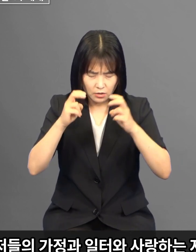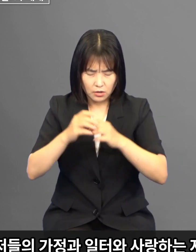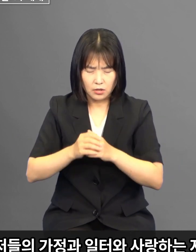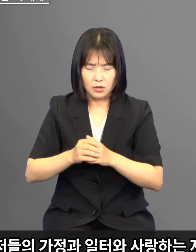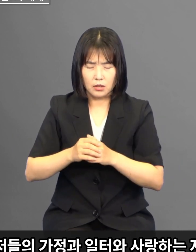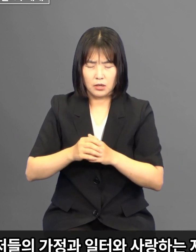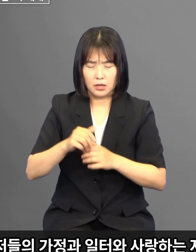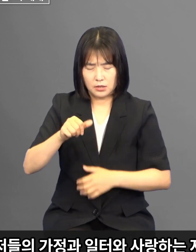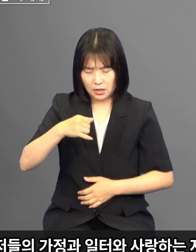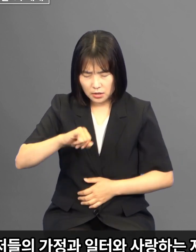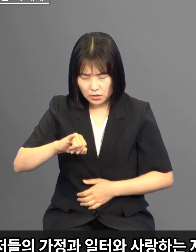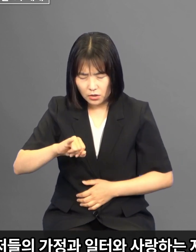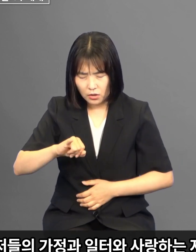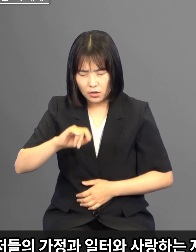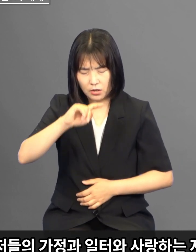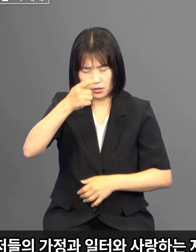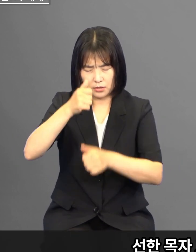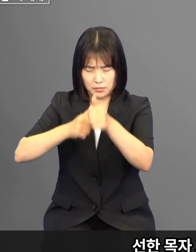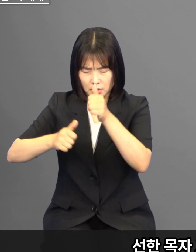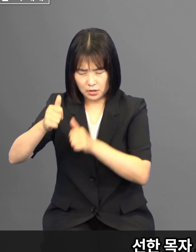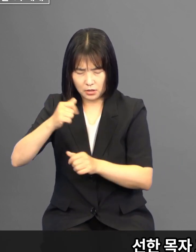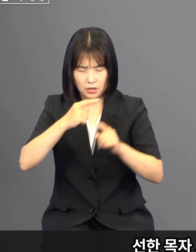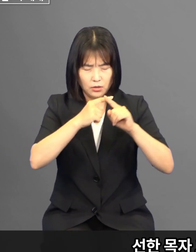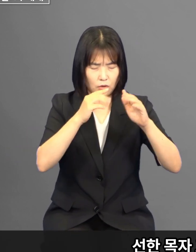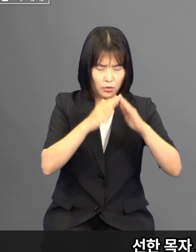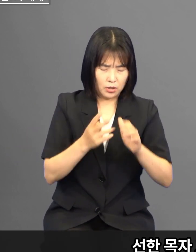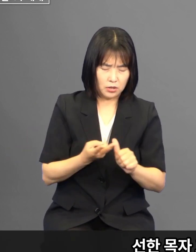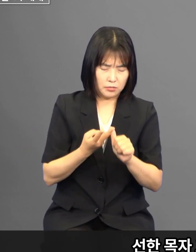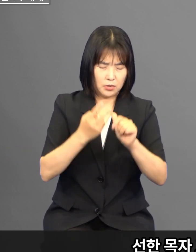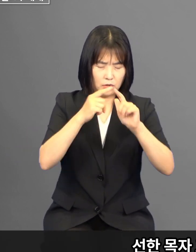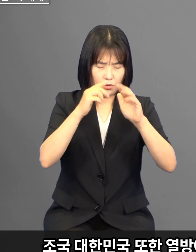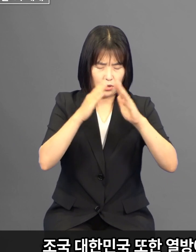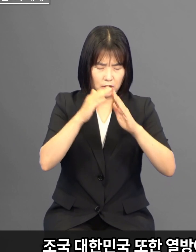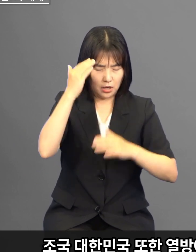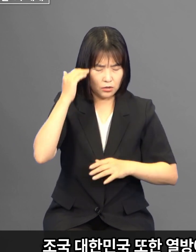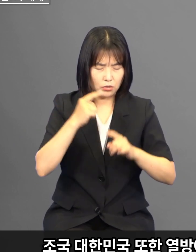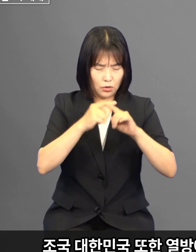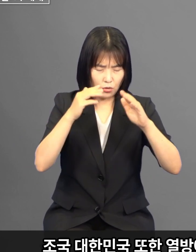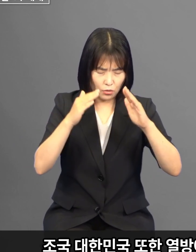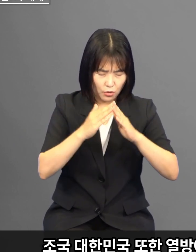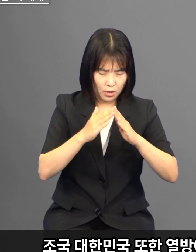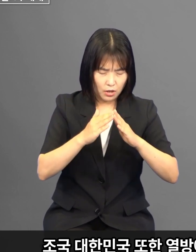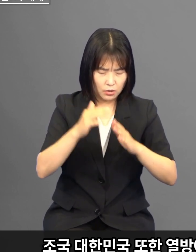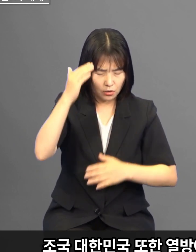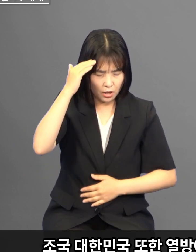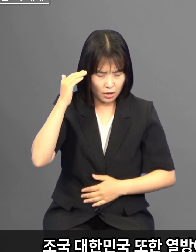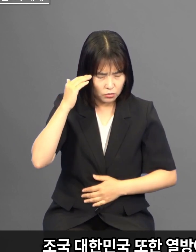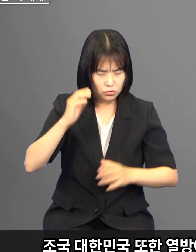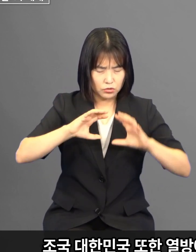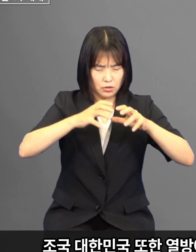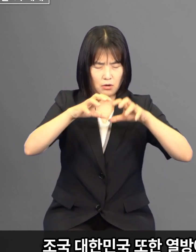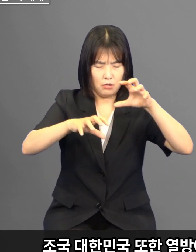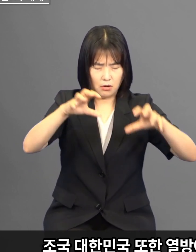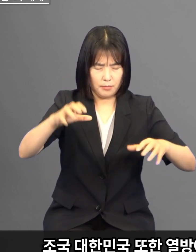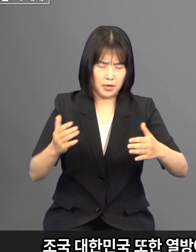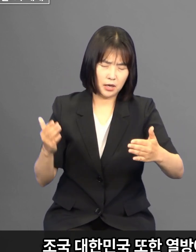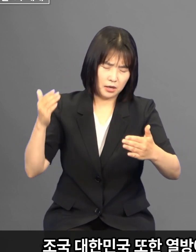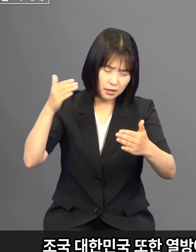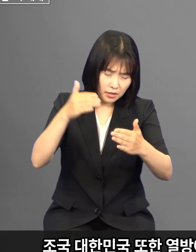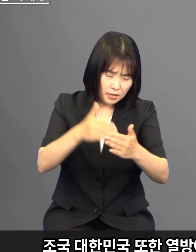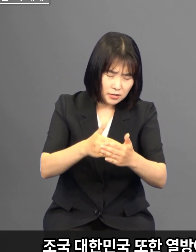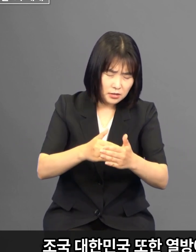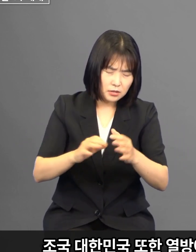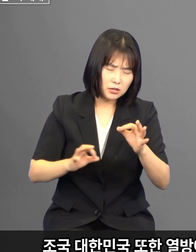자녀들과 다음 세대와 주의 몸된 교회와 또한 선한 목자교회 한국교회와 또한 조국 대한민국 또한 열방에 이르기까지